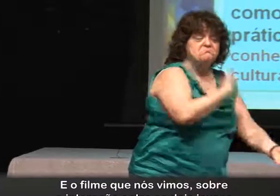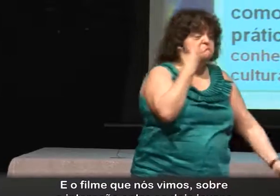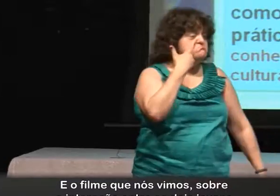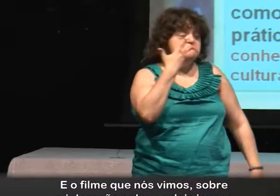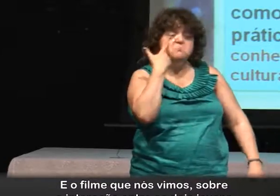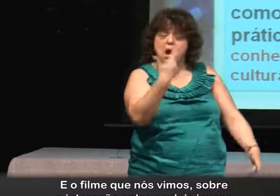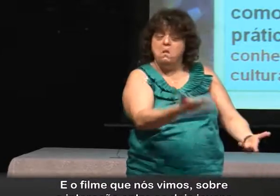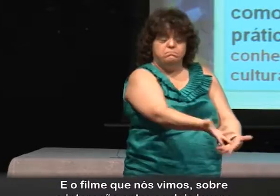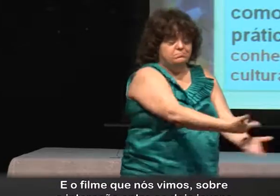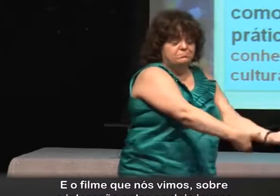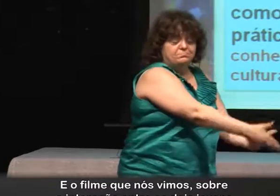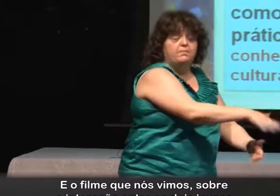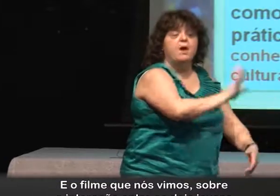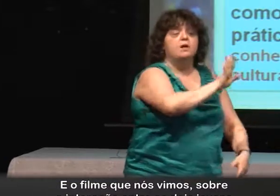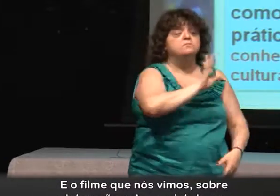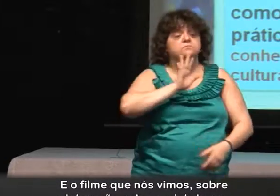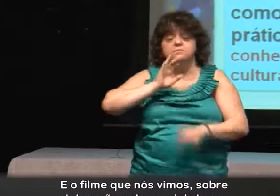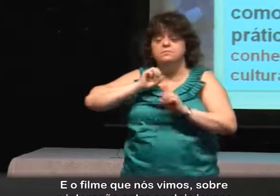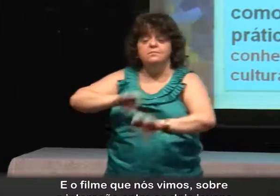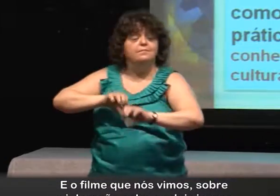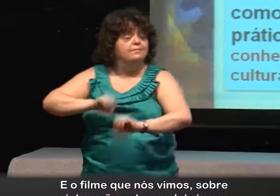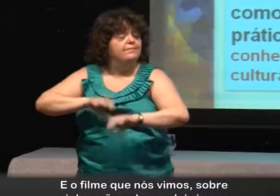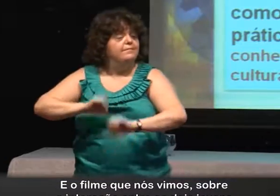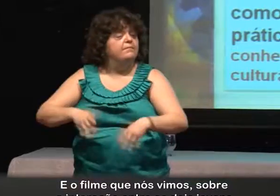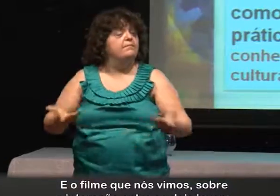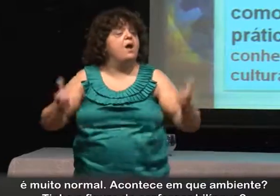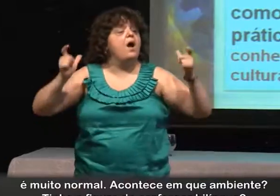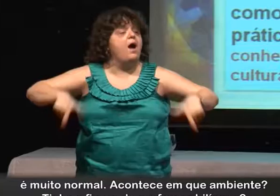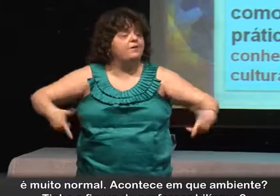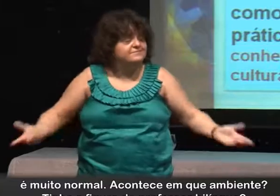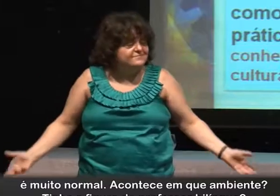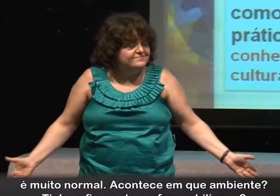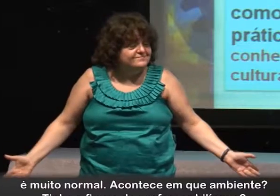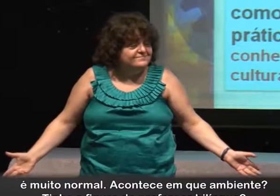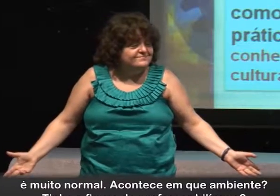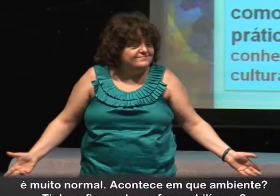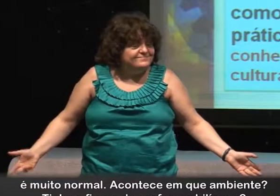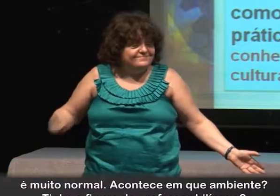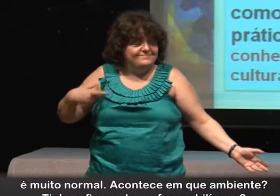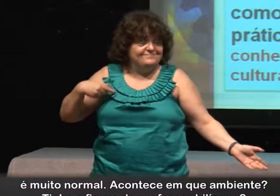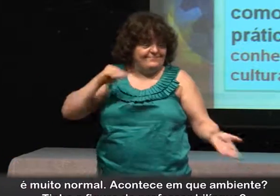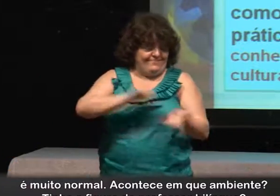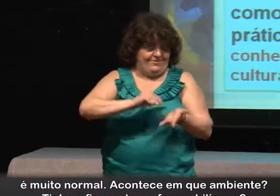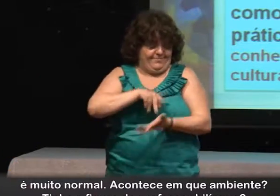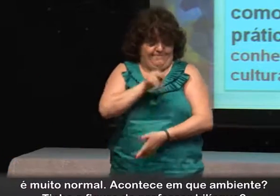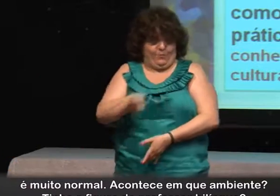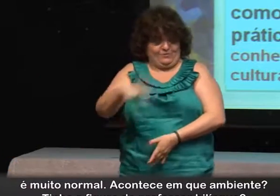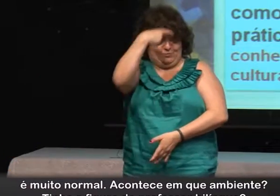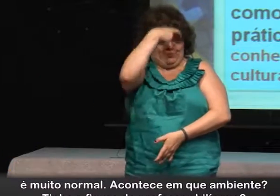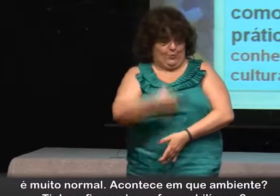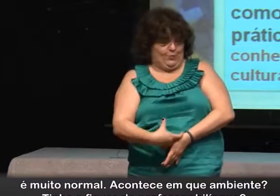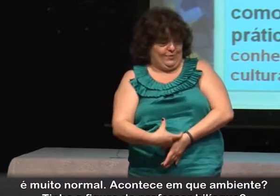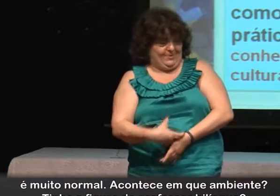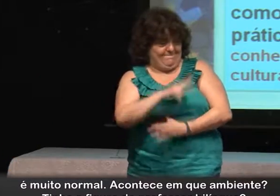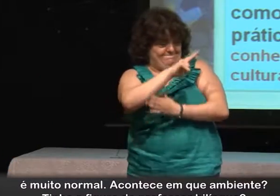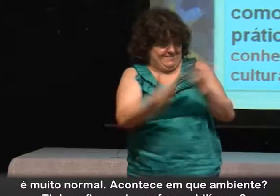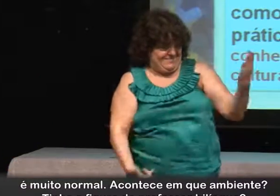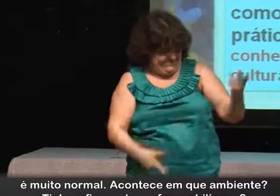filme que nós vimos sobre a interação dos dois jovens, das crianças, é muito normal. Acontece em que ambiente? Tinha a figura do